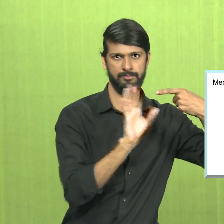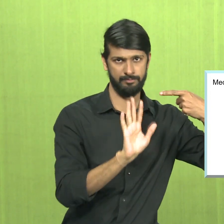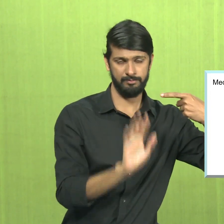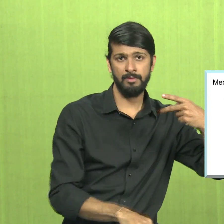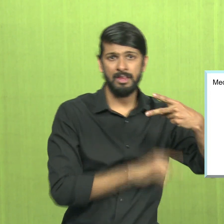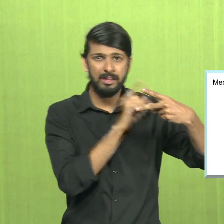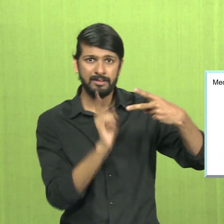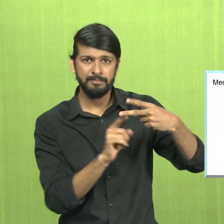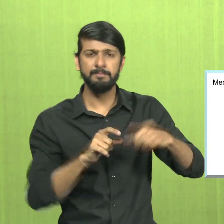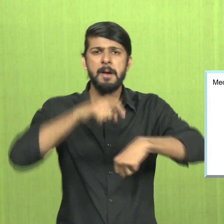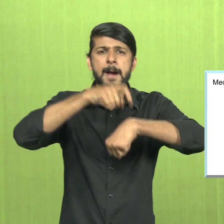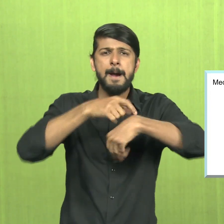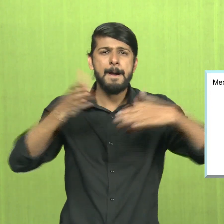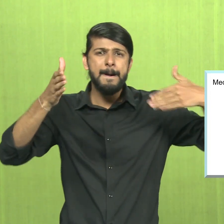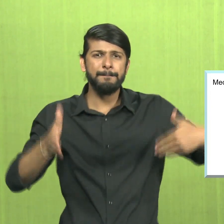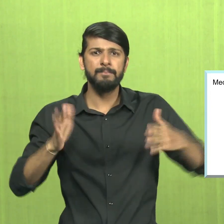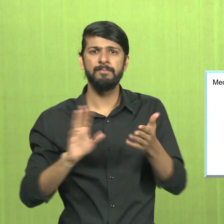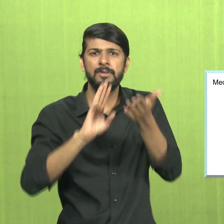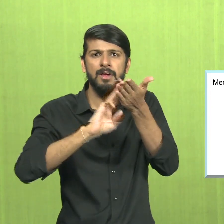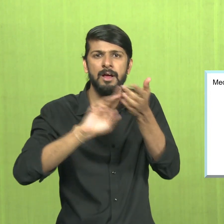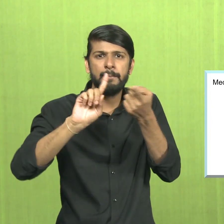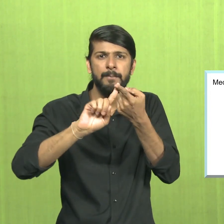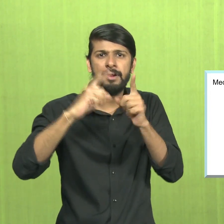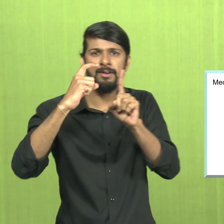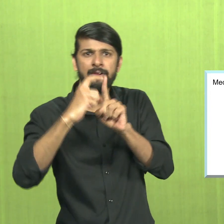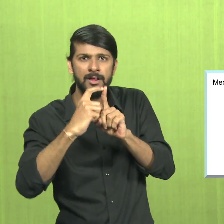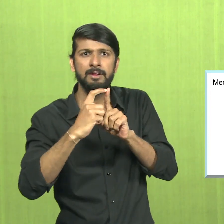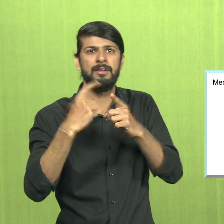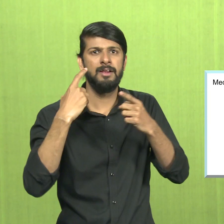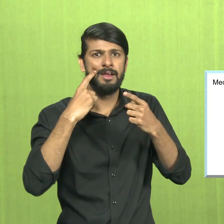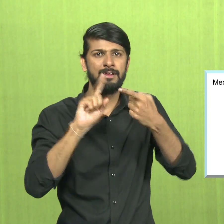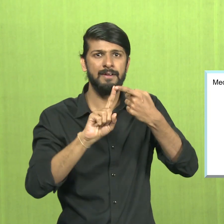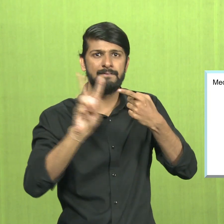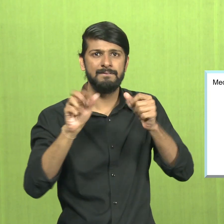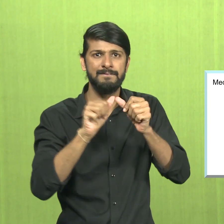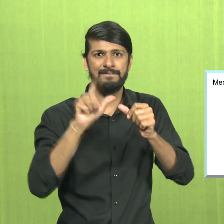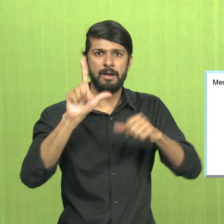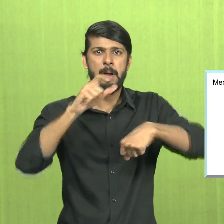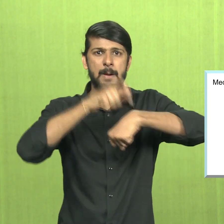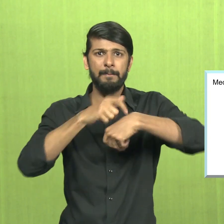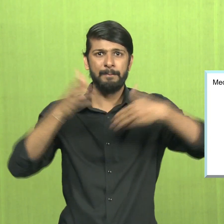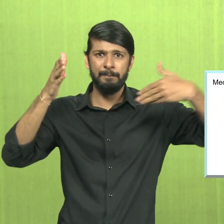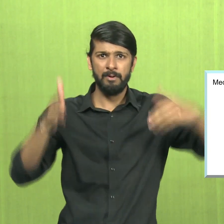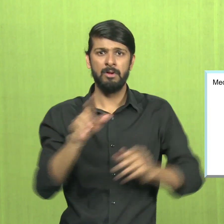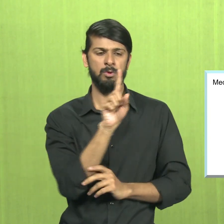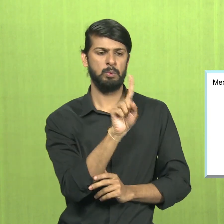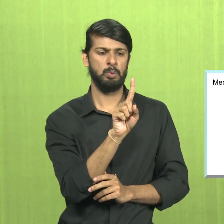सेंट पीरियड व्हेन इज द मिडिवल पीरियड विच इस